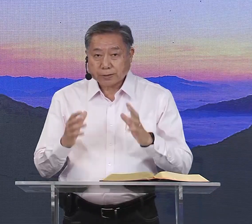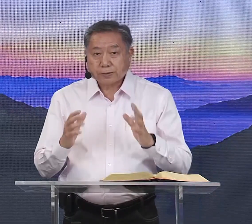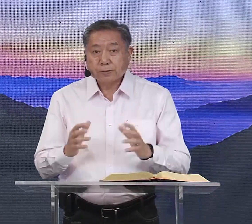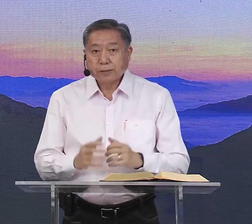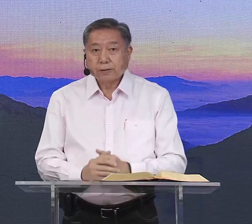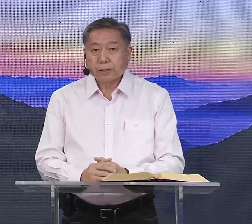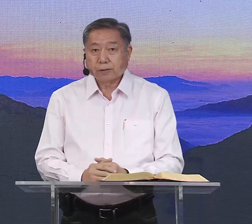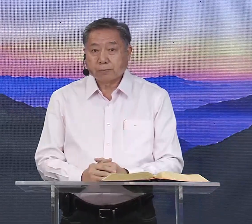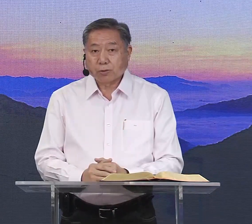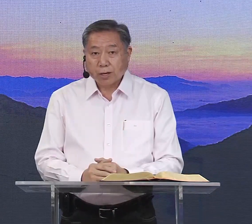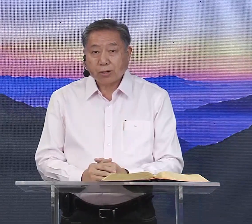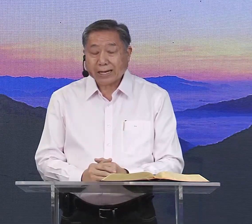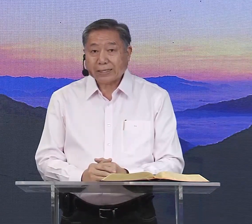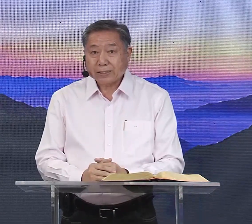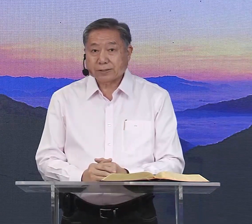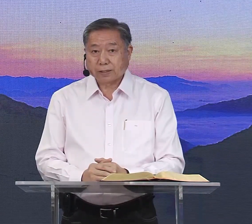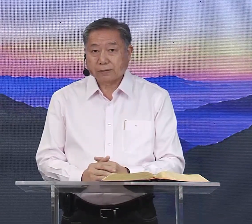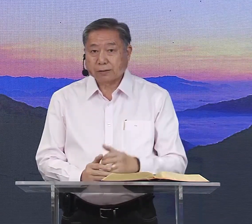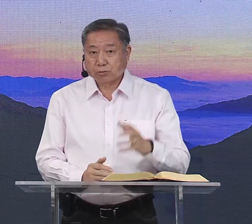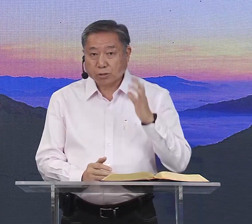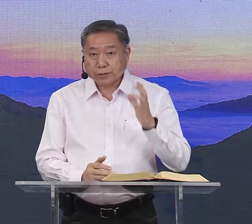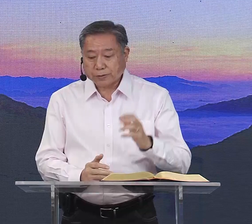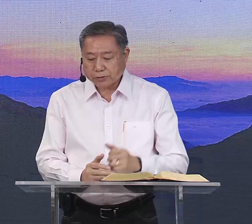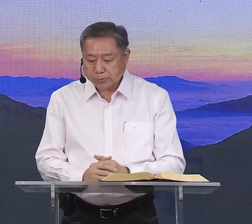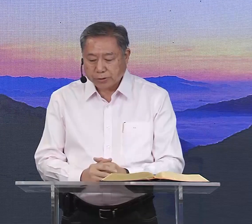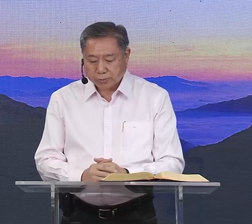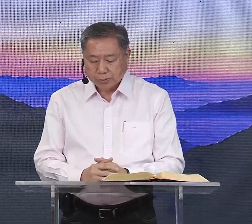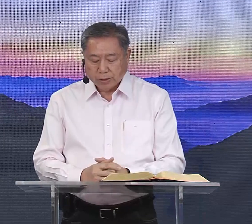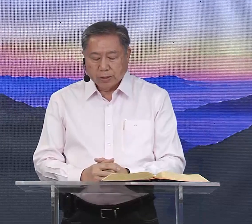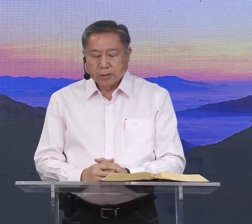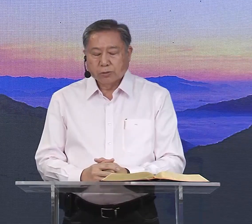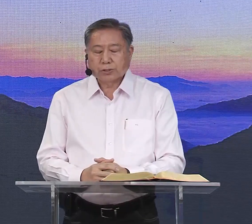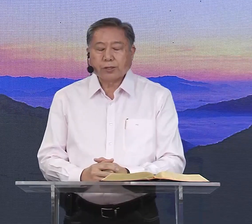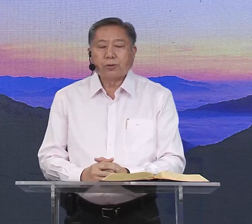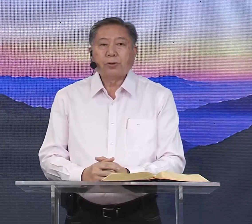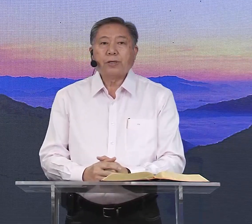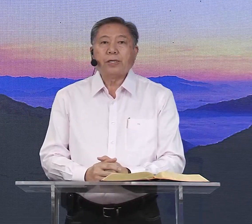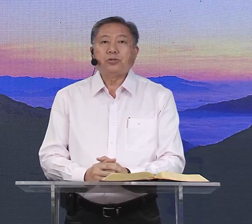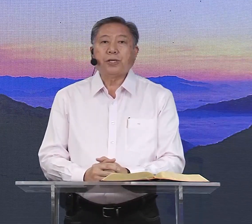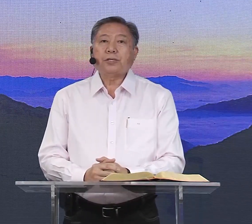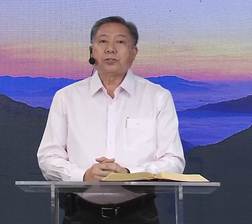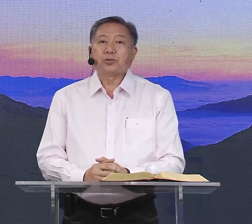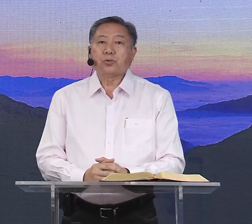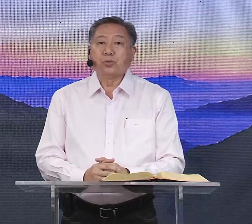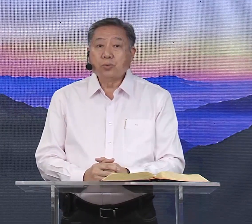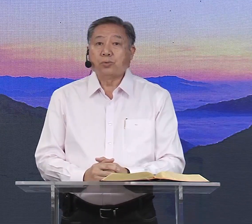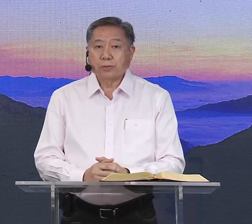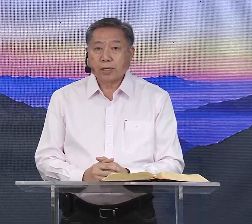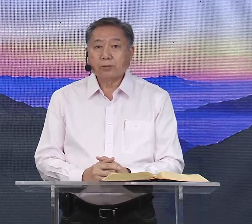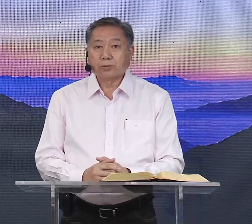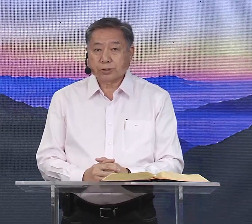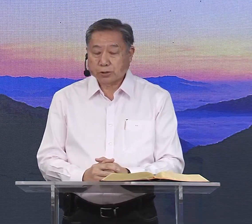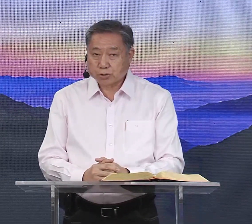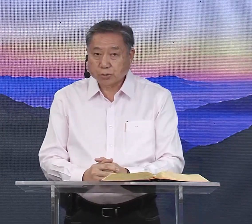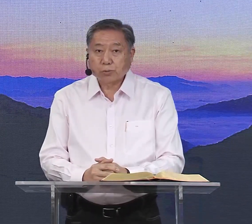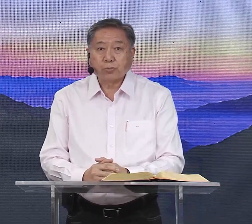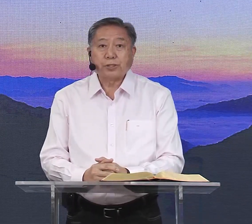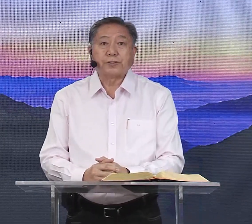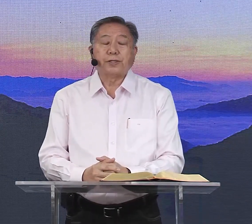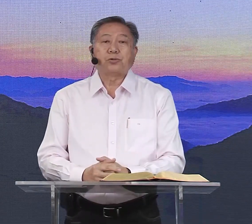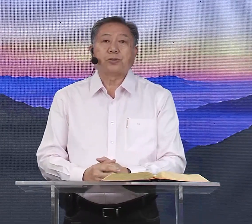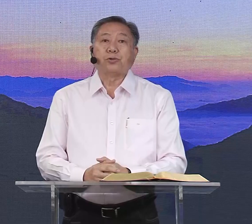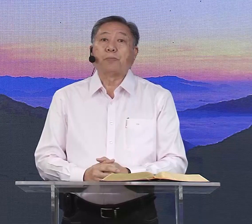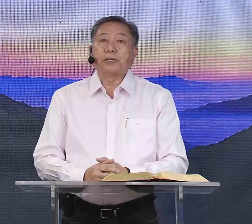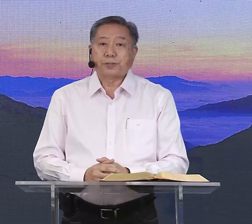assim com maior clareza, né, no nosso entendimento. O Senhor, em Gênesis 1:1, né, nos deixou